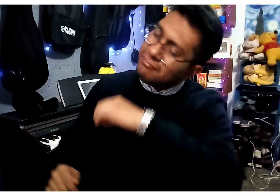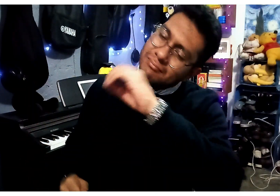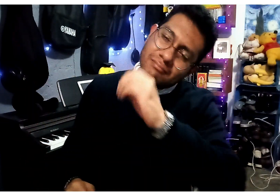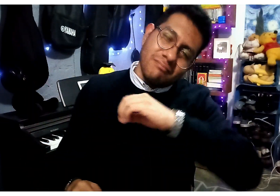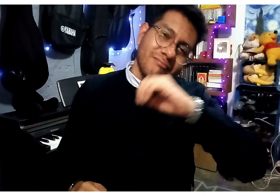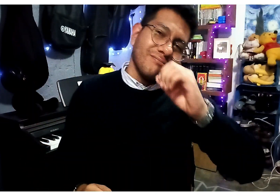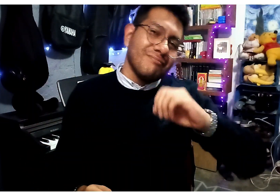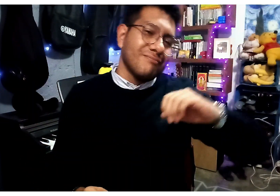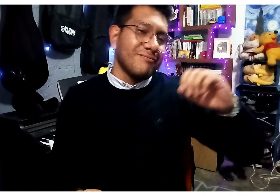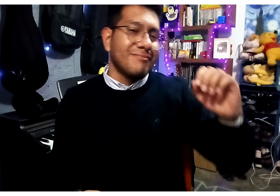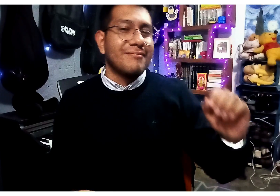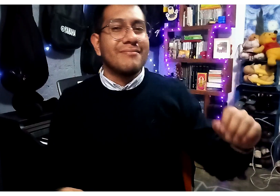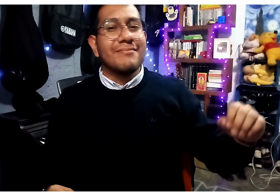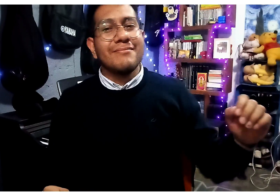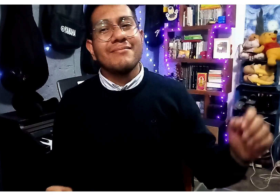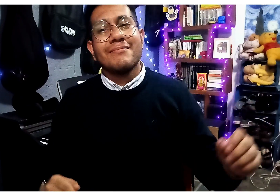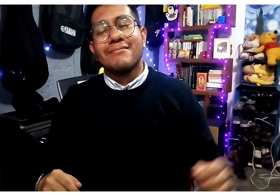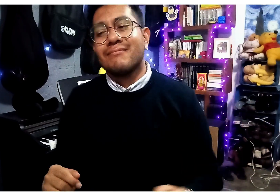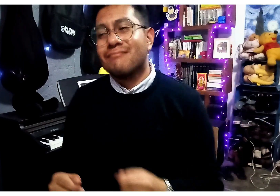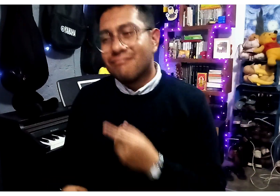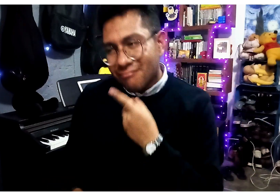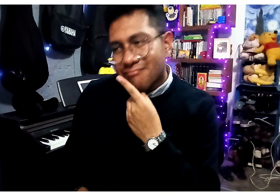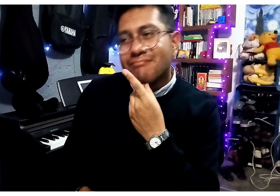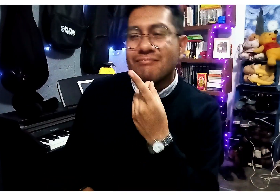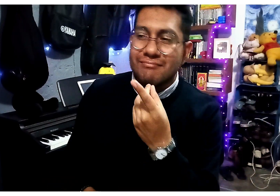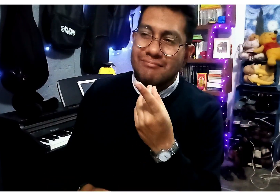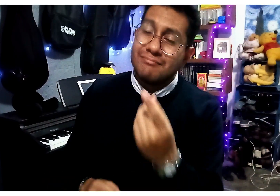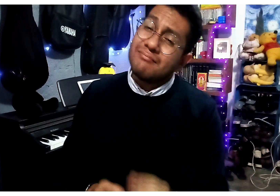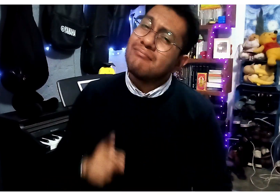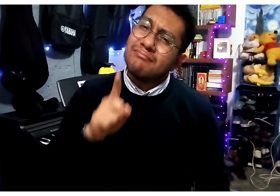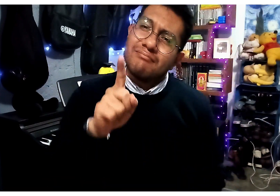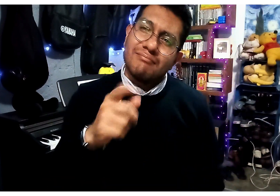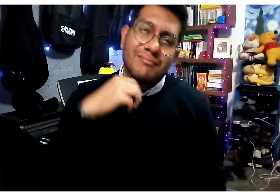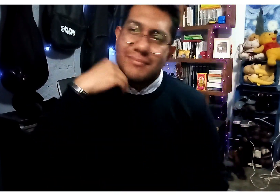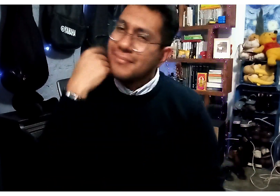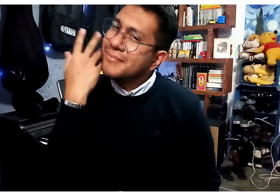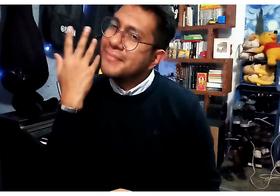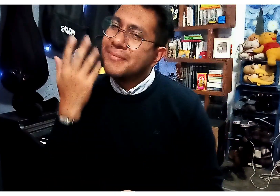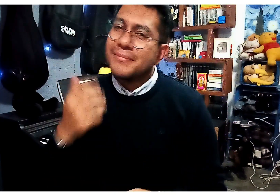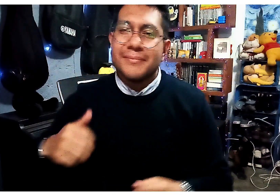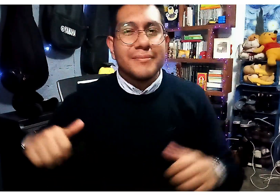Quisieras andar.